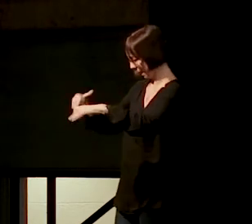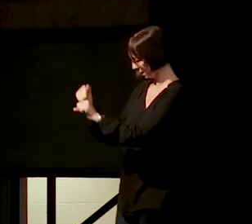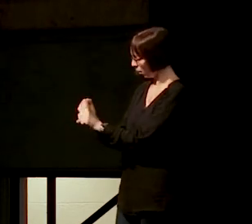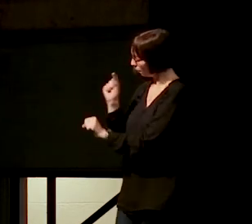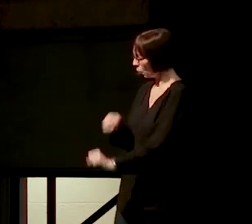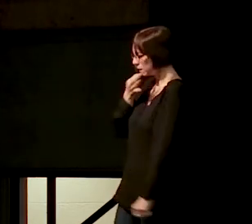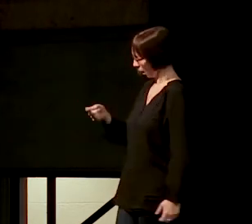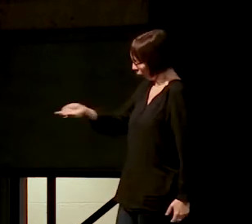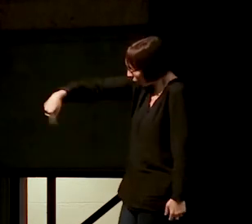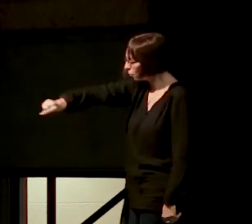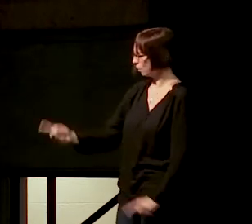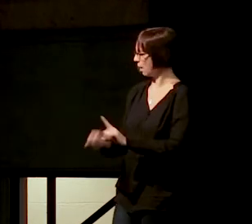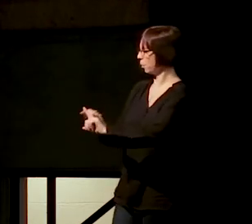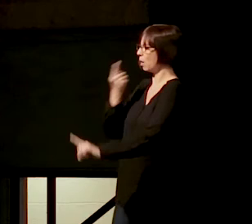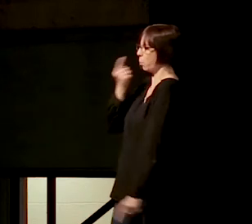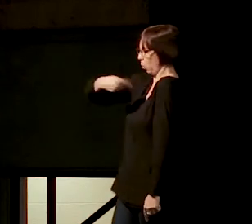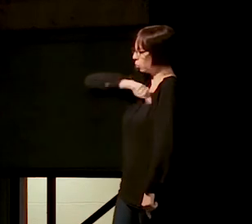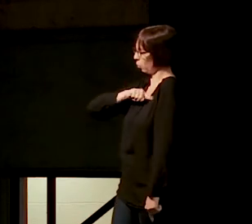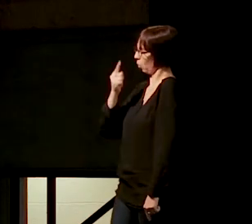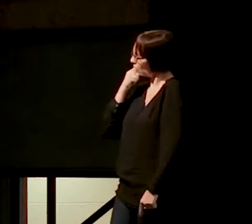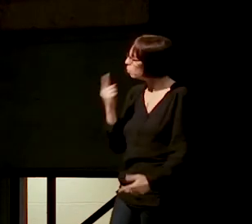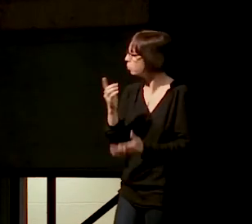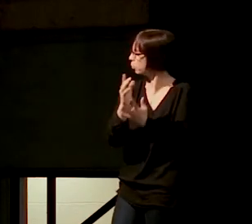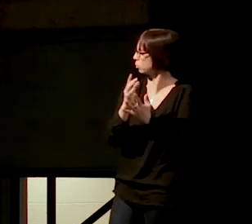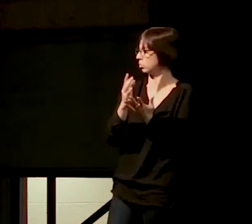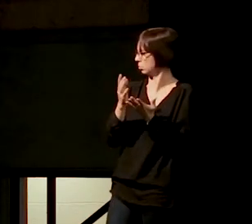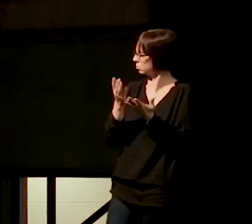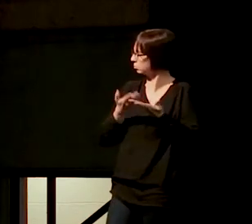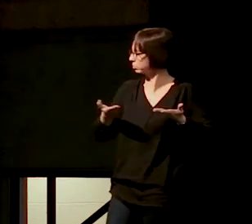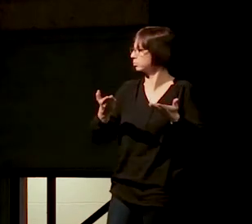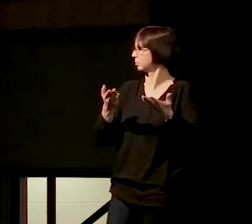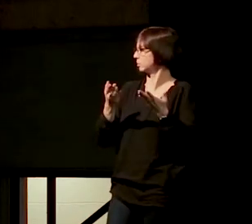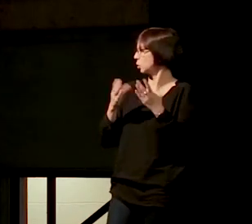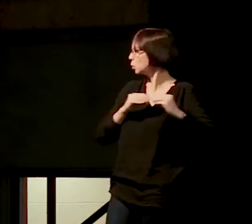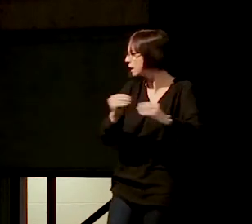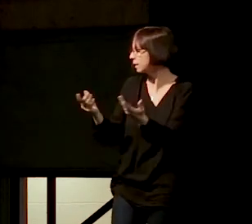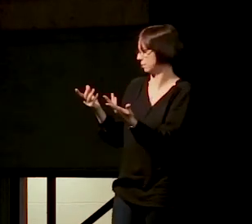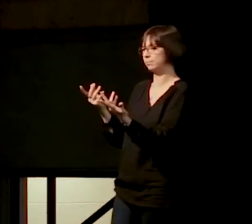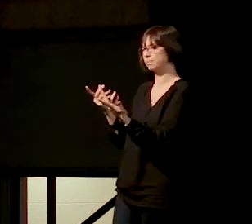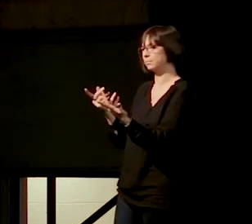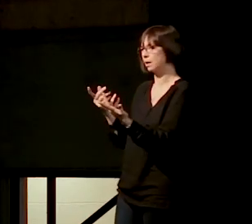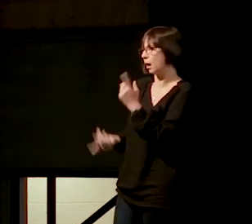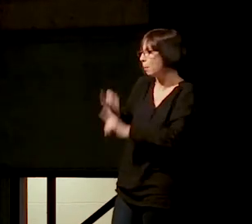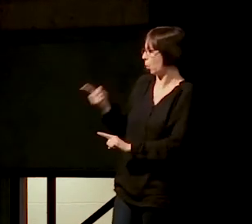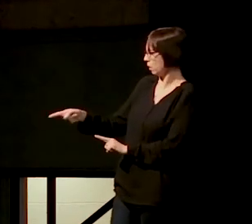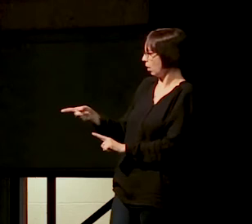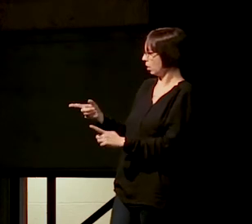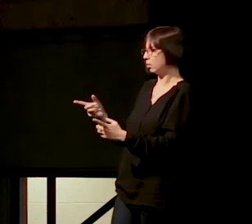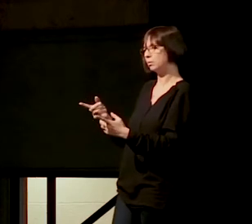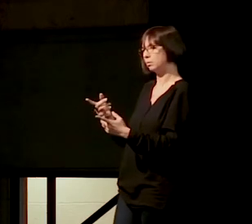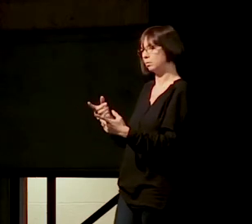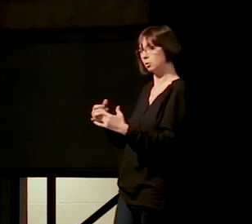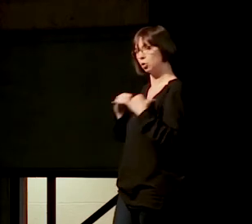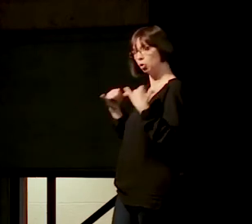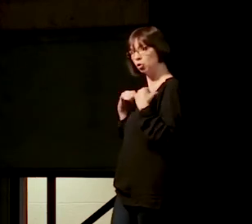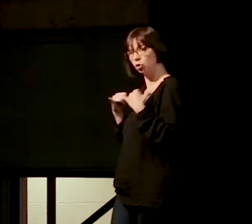pour nous, pour notre société. Et quoi de plus impactant? Quoi de plus mobilisateur, quoi de plus fort pour un jeune que de se